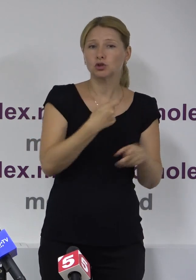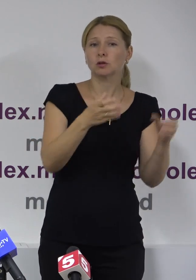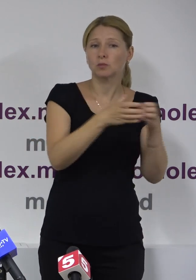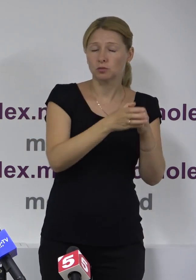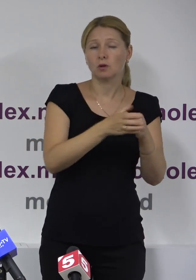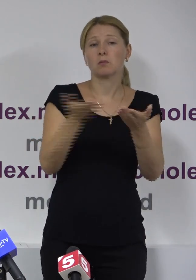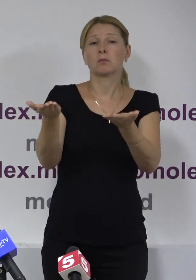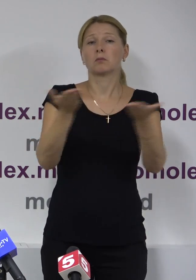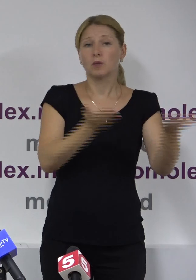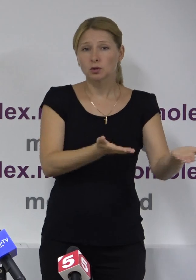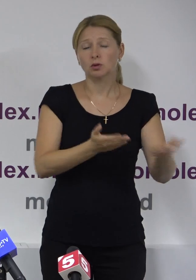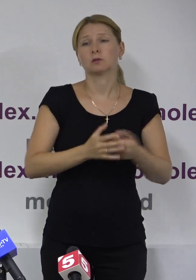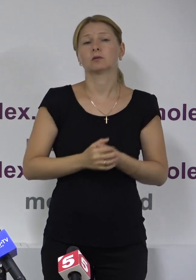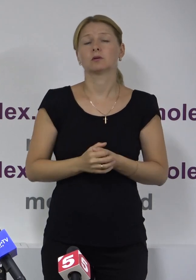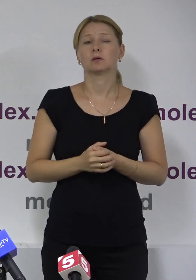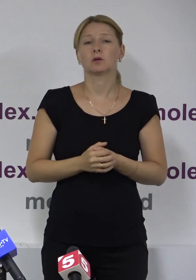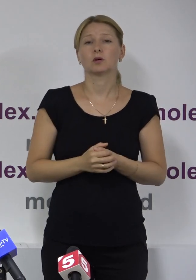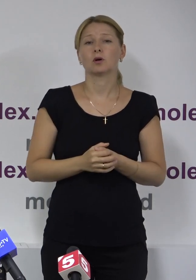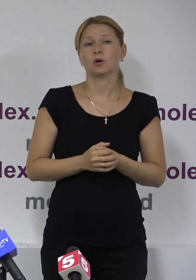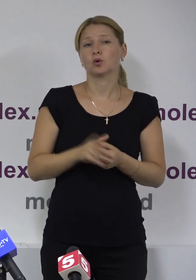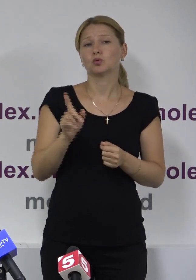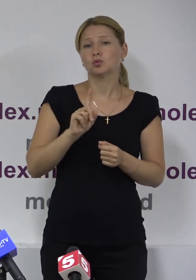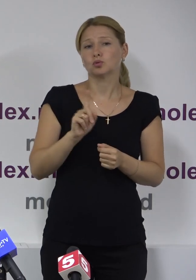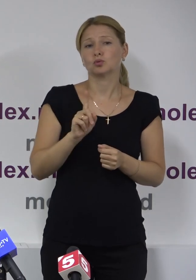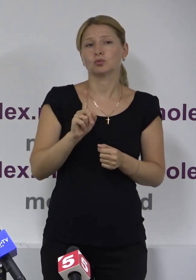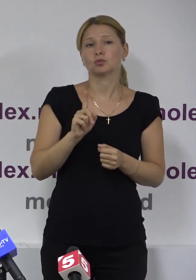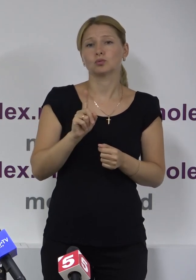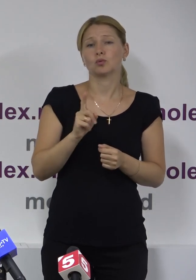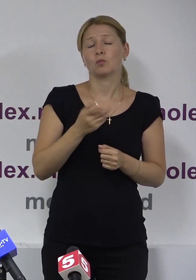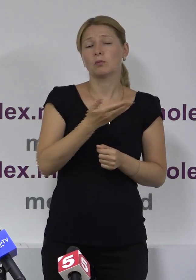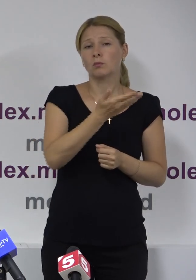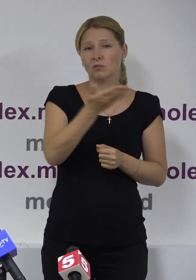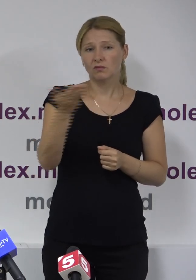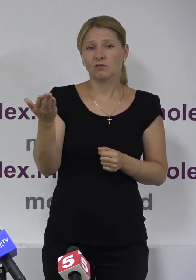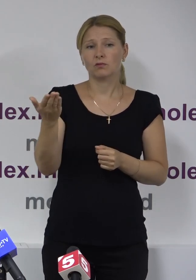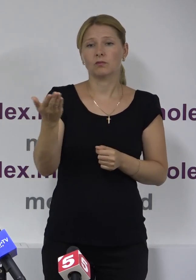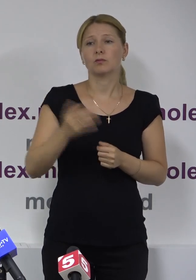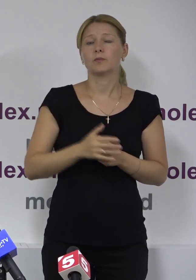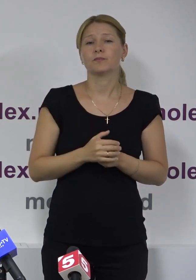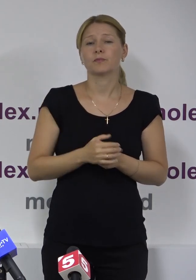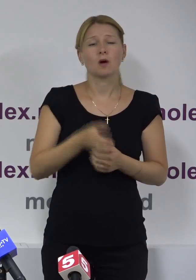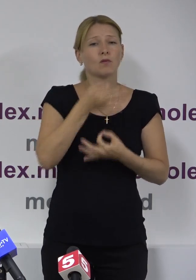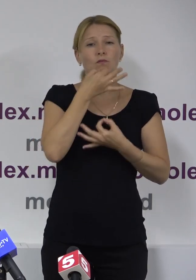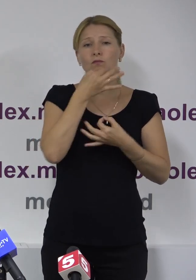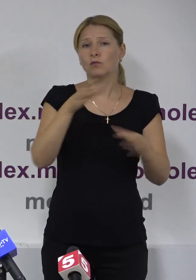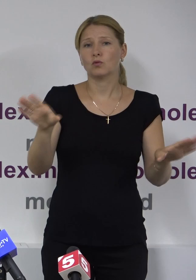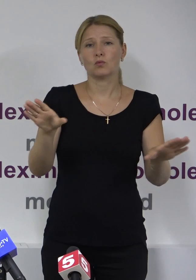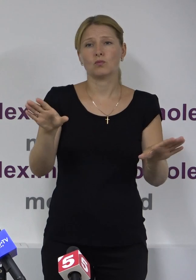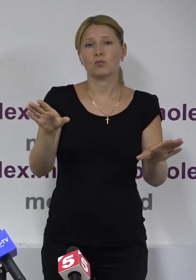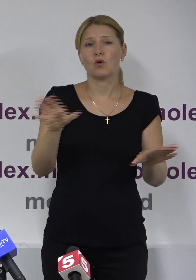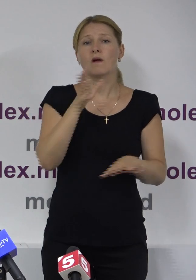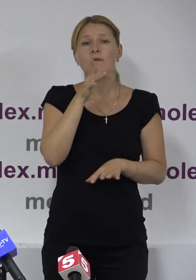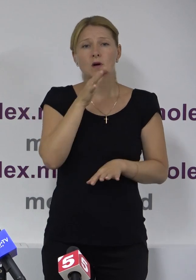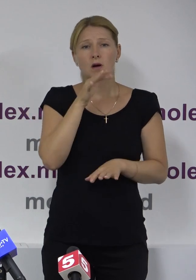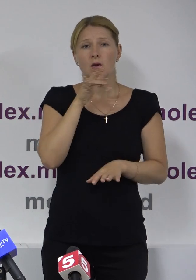vă invit sau să lansez această invitație către dumneavoastră ca oricând aveți o informație